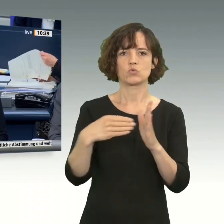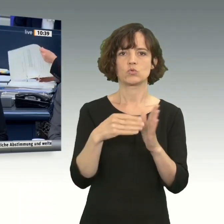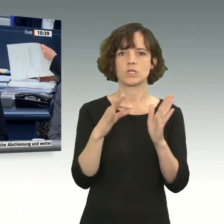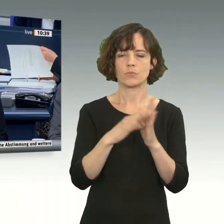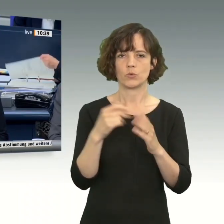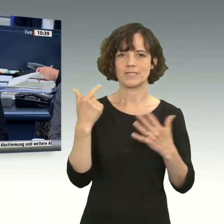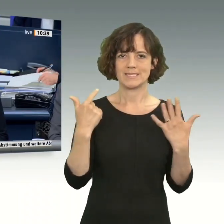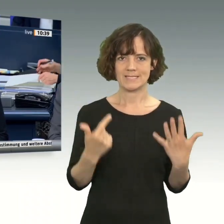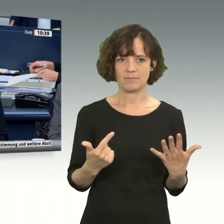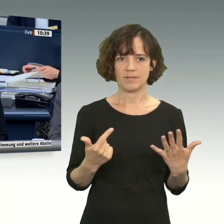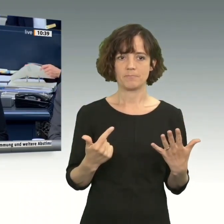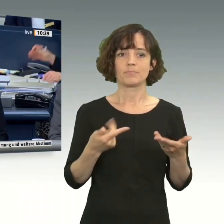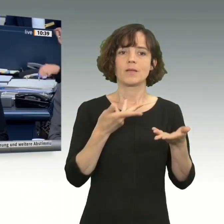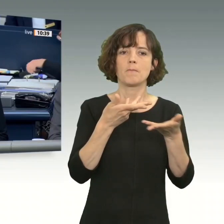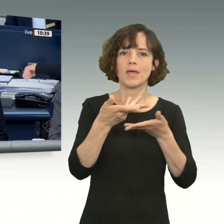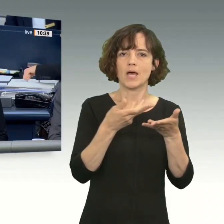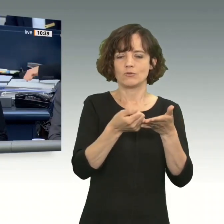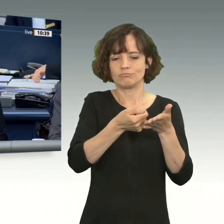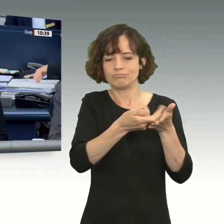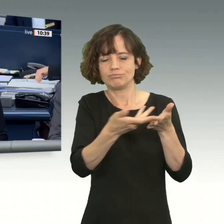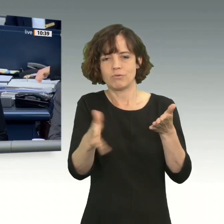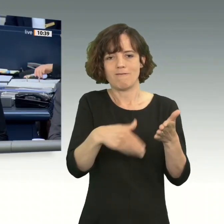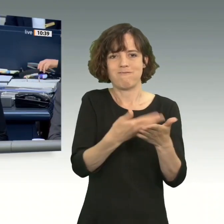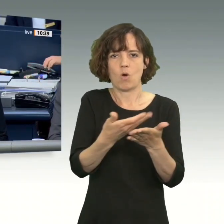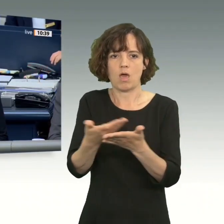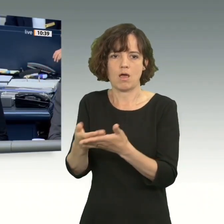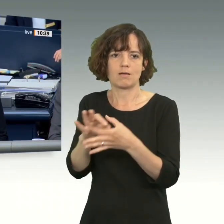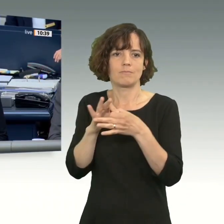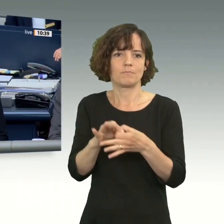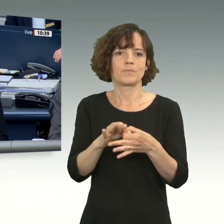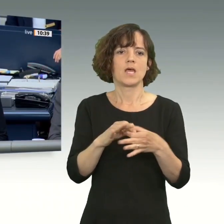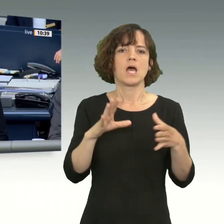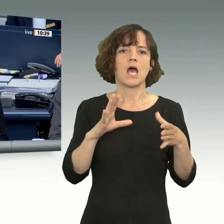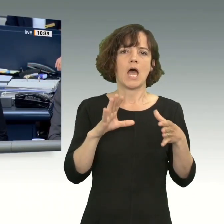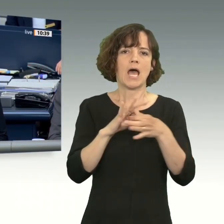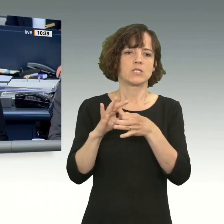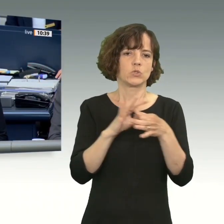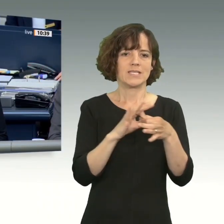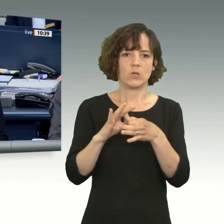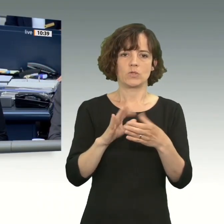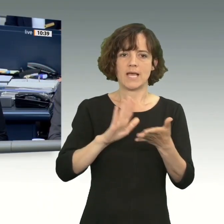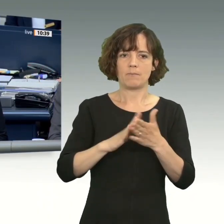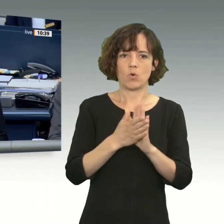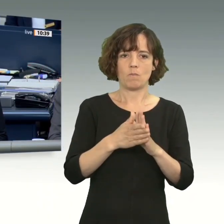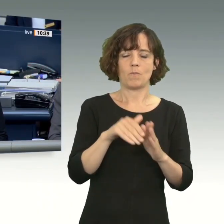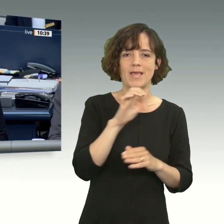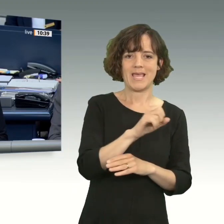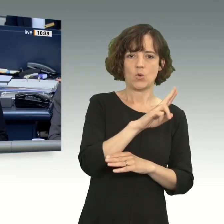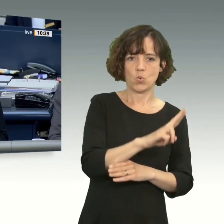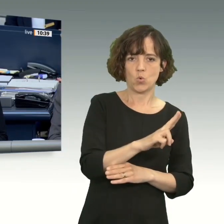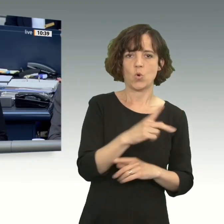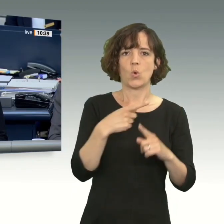7, Beratung mehrerer Vorlagen zum Assoziierungsabkommen zwischen der Europäischen Union